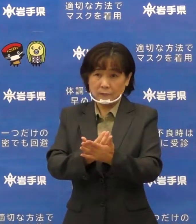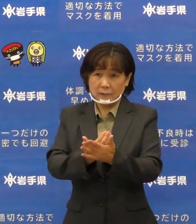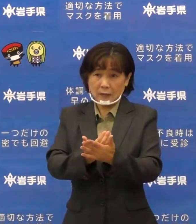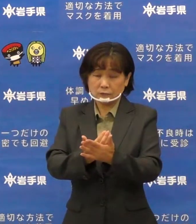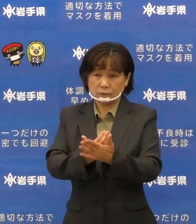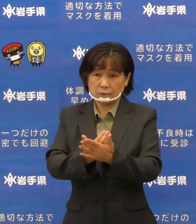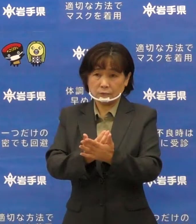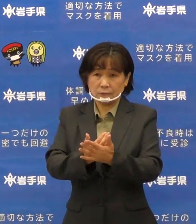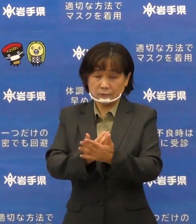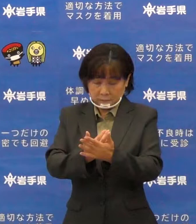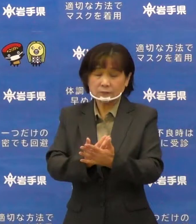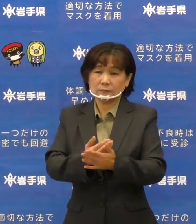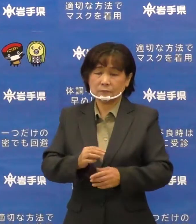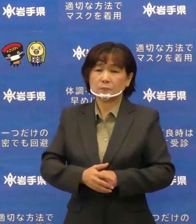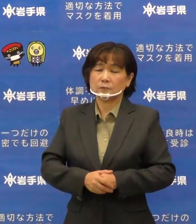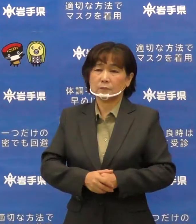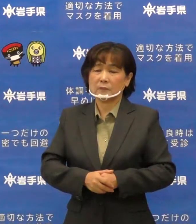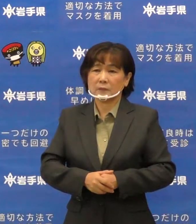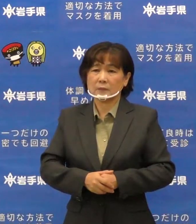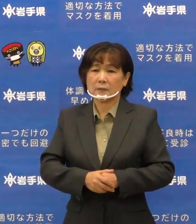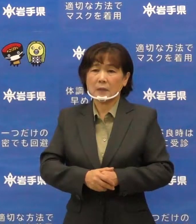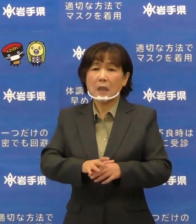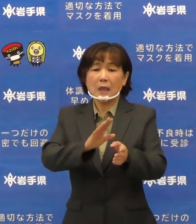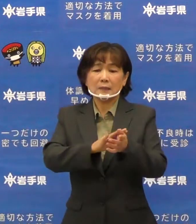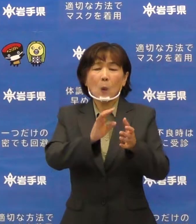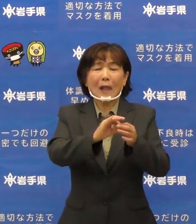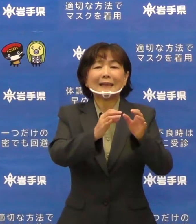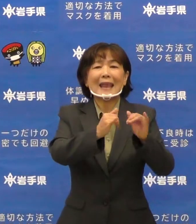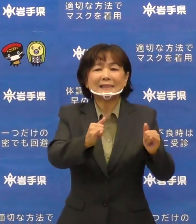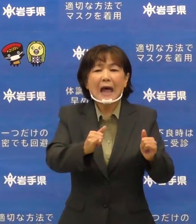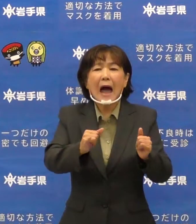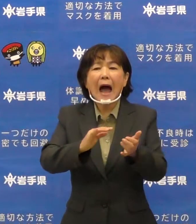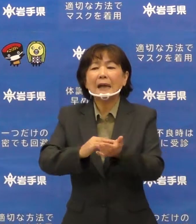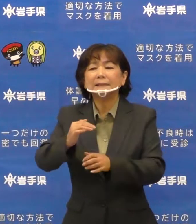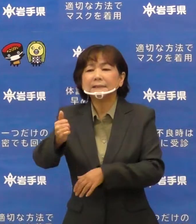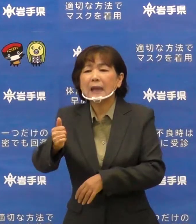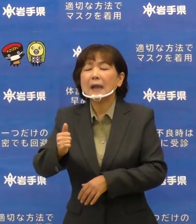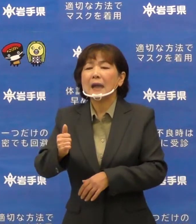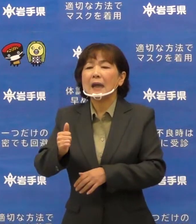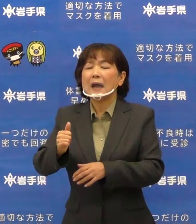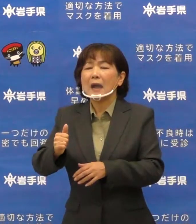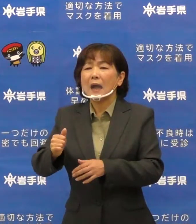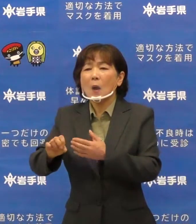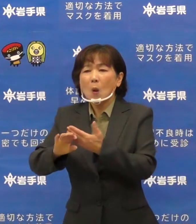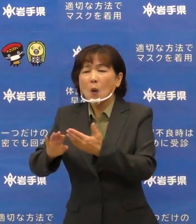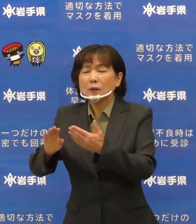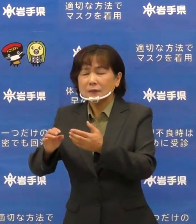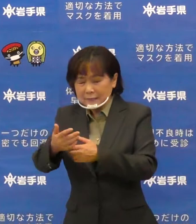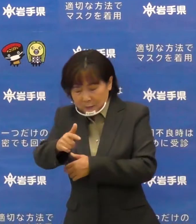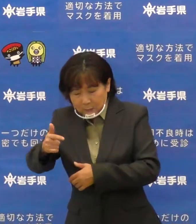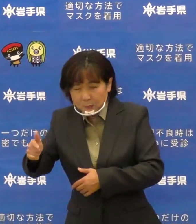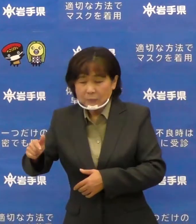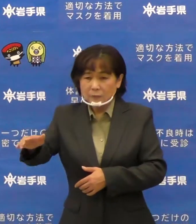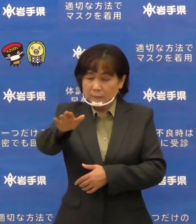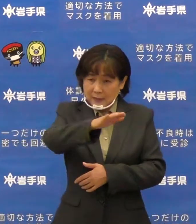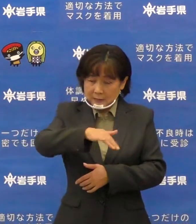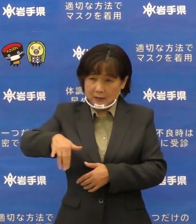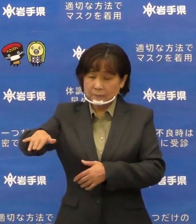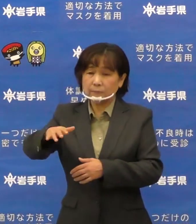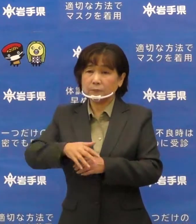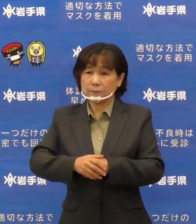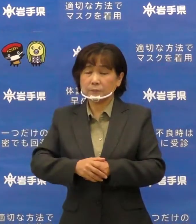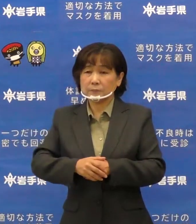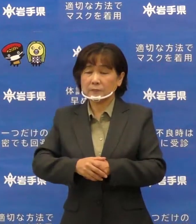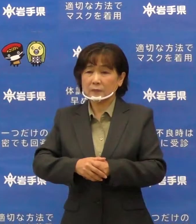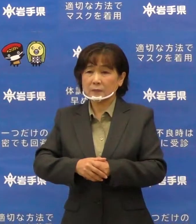関係機関医療関係者とこう連携しながら、でまた岩手県の中にもこう特別の